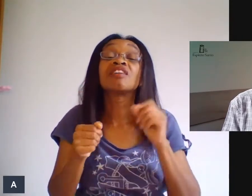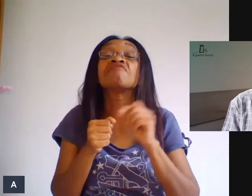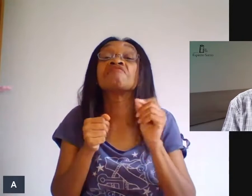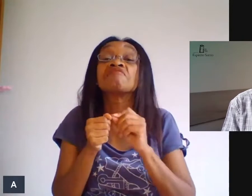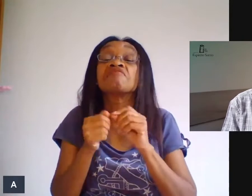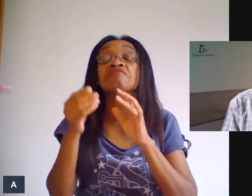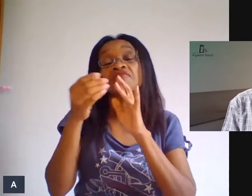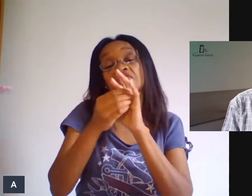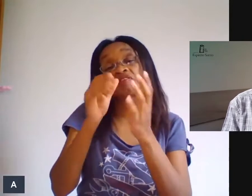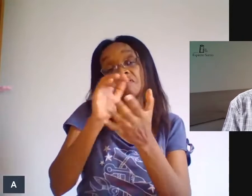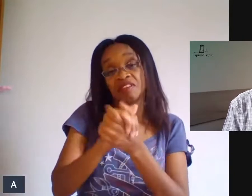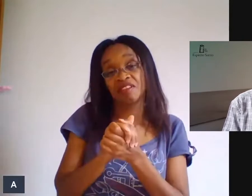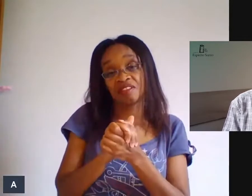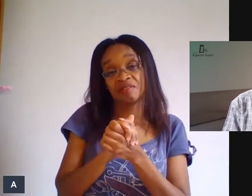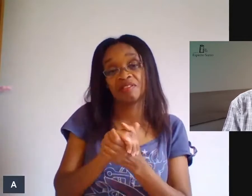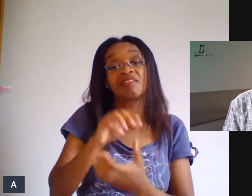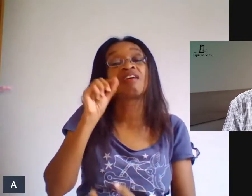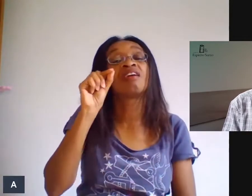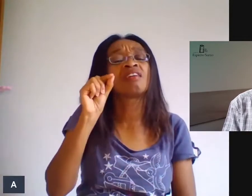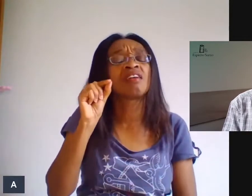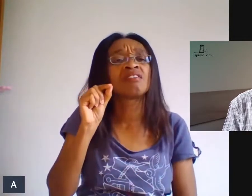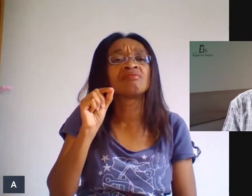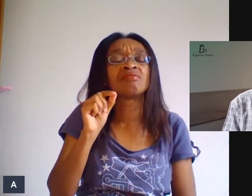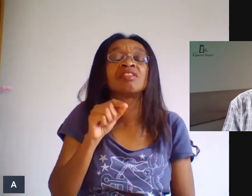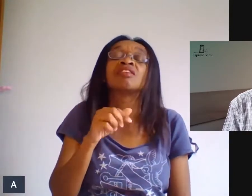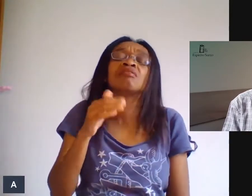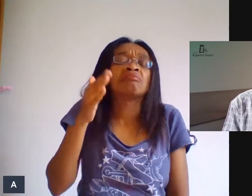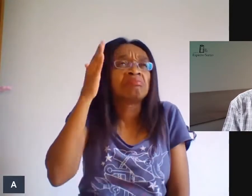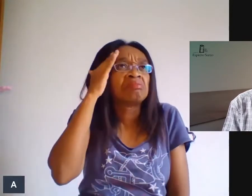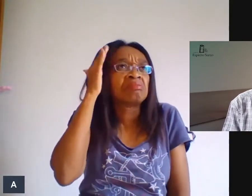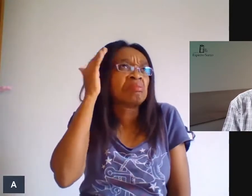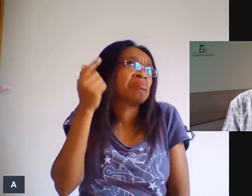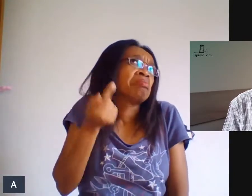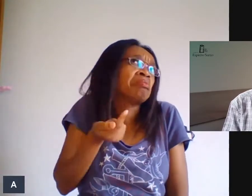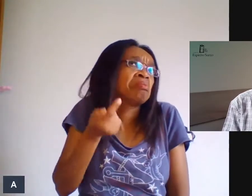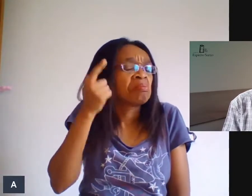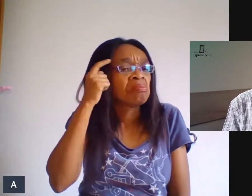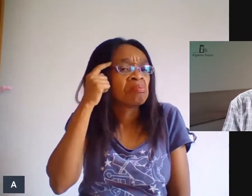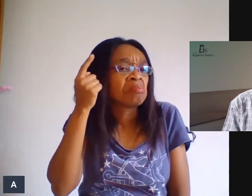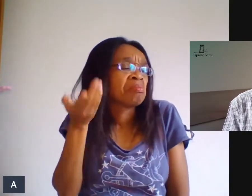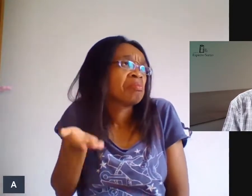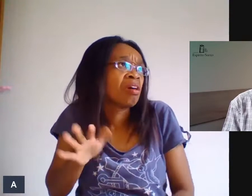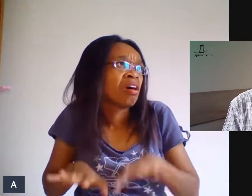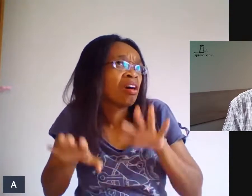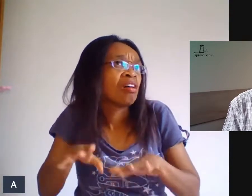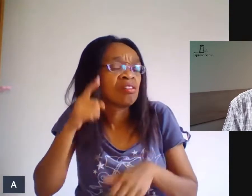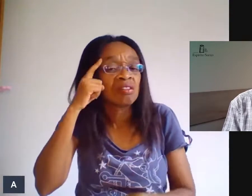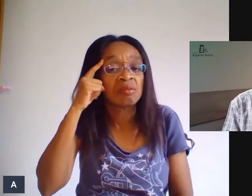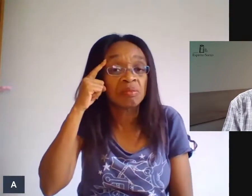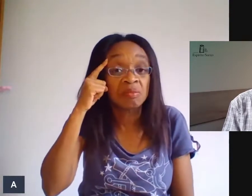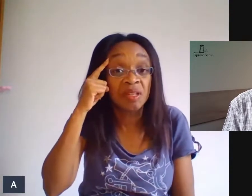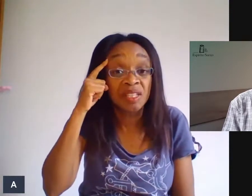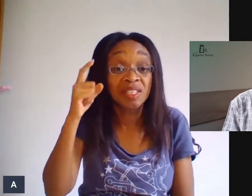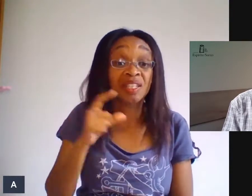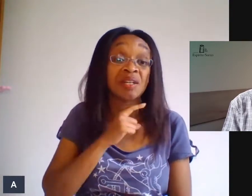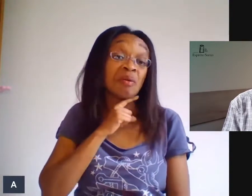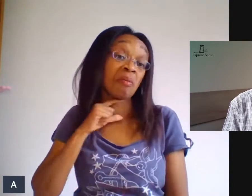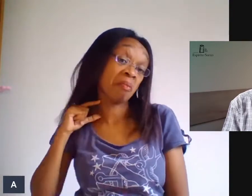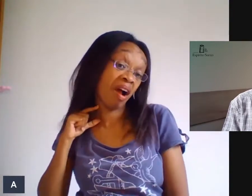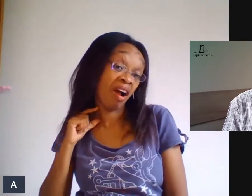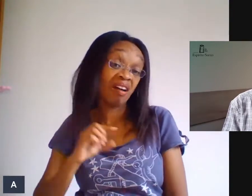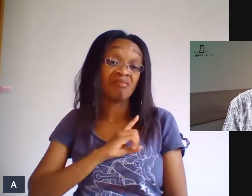matrimônio? Sei que muitos de vocês talvez pensem que o padre, né, ou